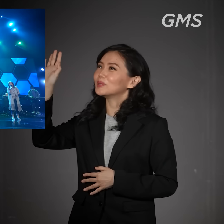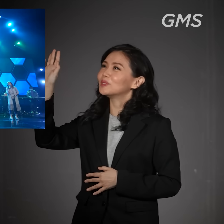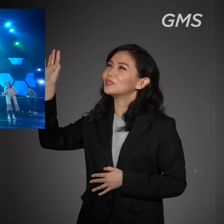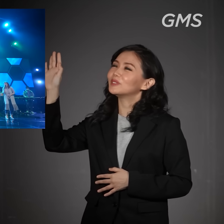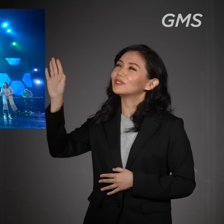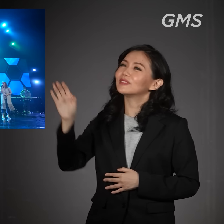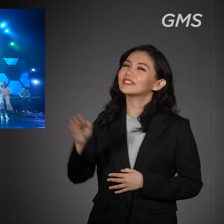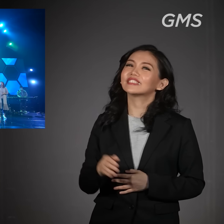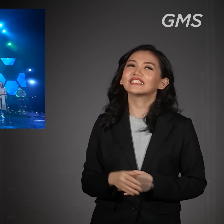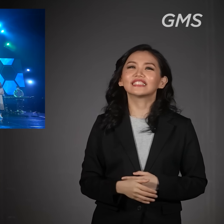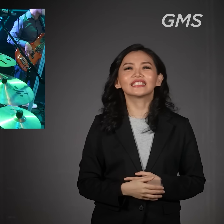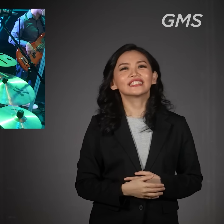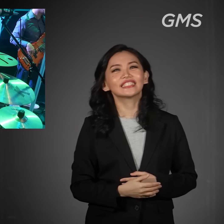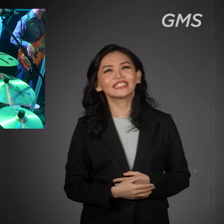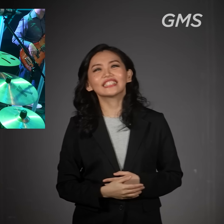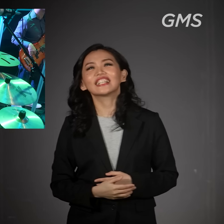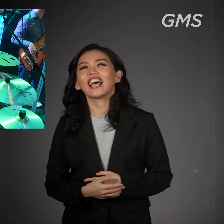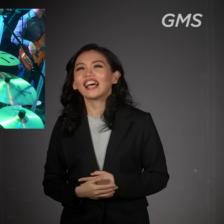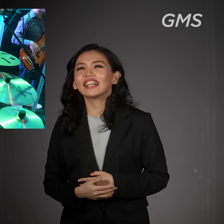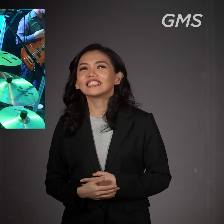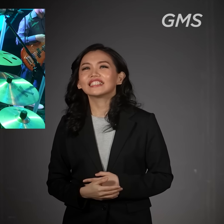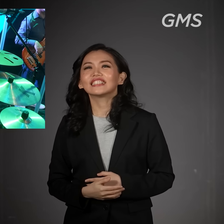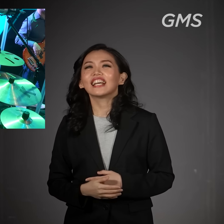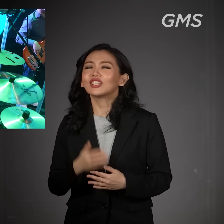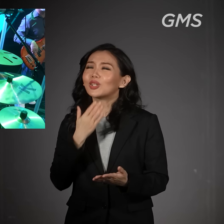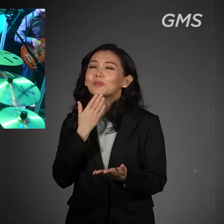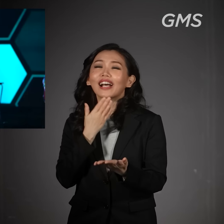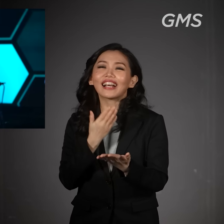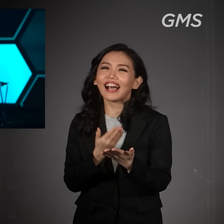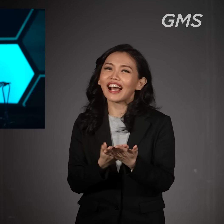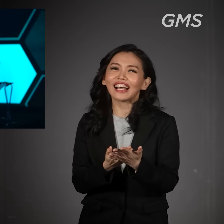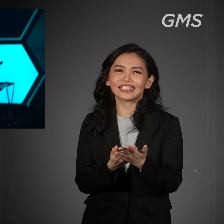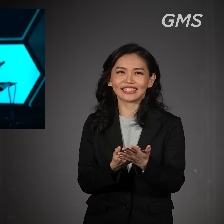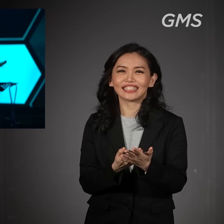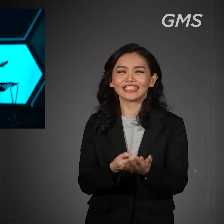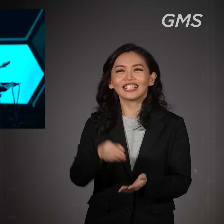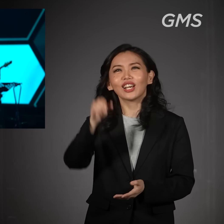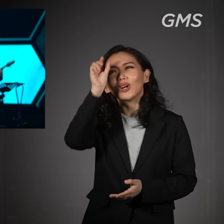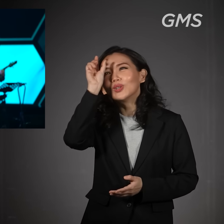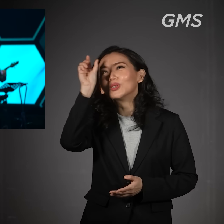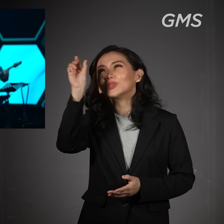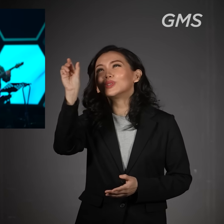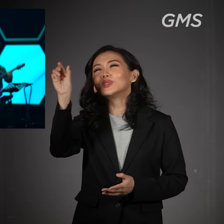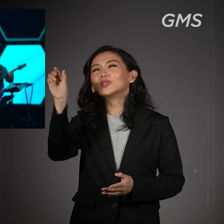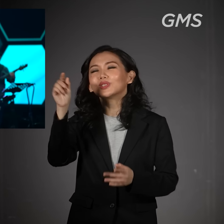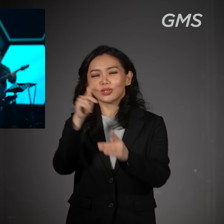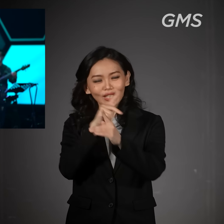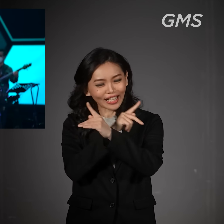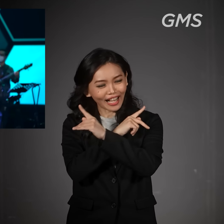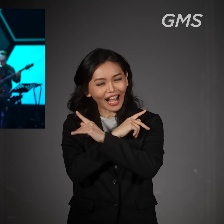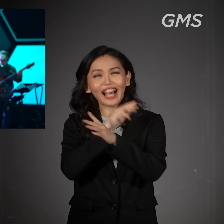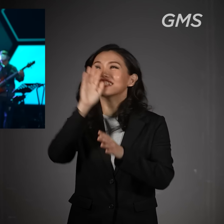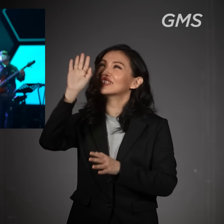darimu. Terima kasih Tuhan, terima kasih